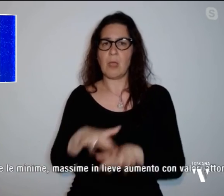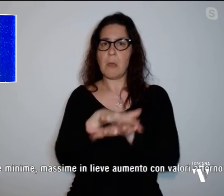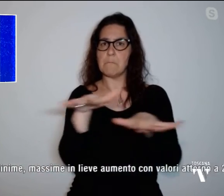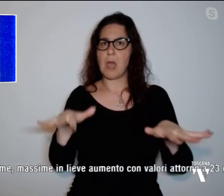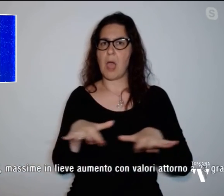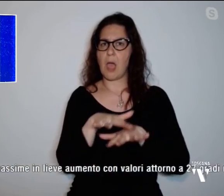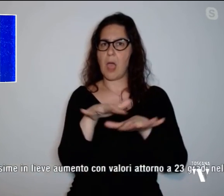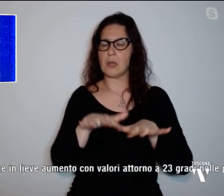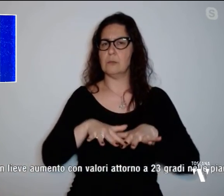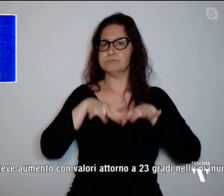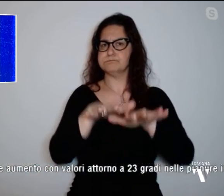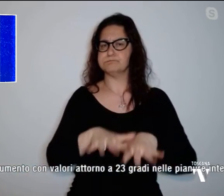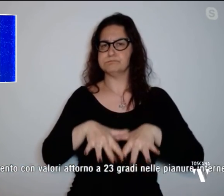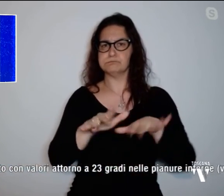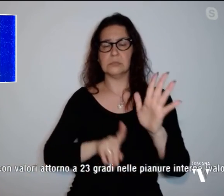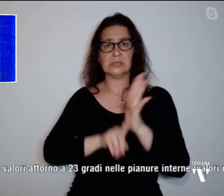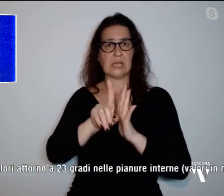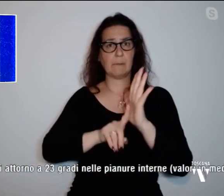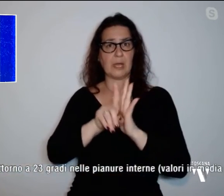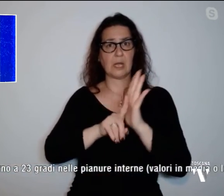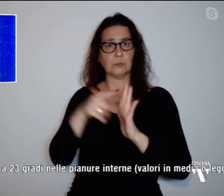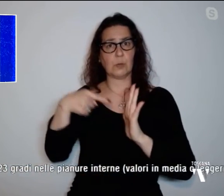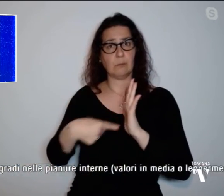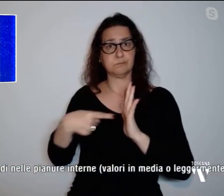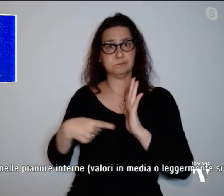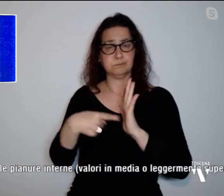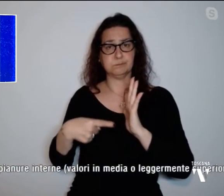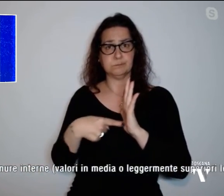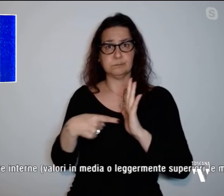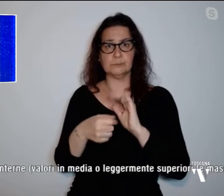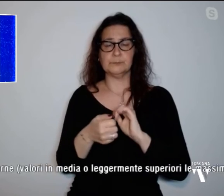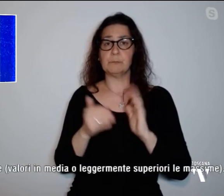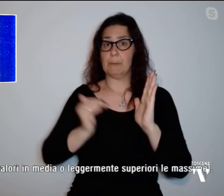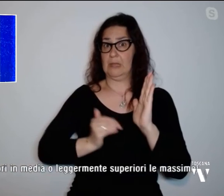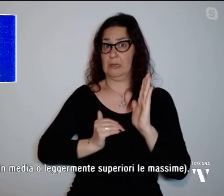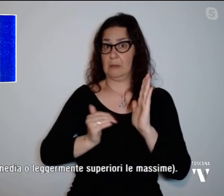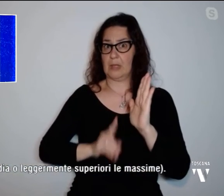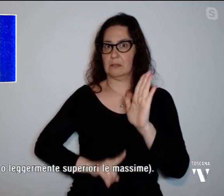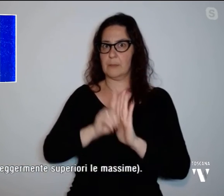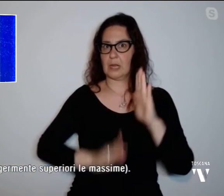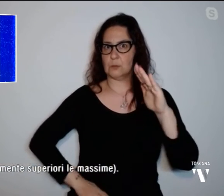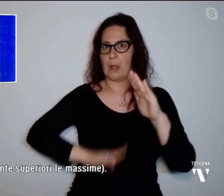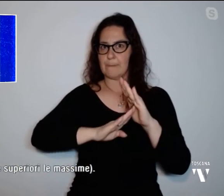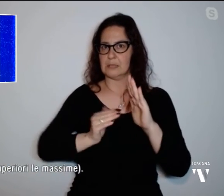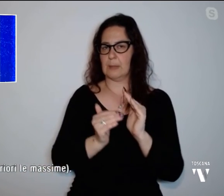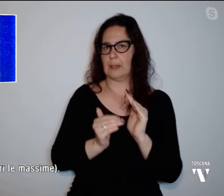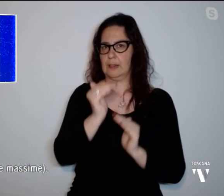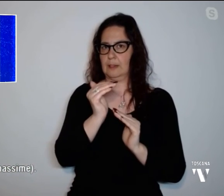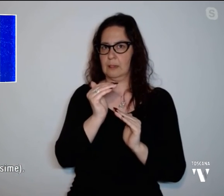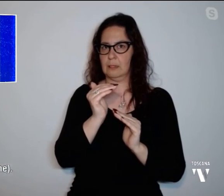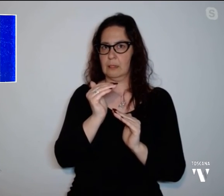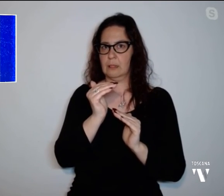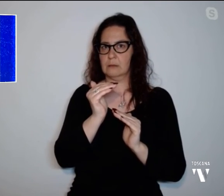mossi, temperature pressoché stazionarie, le minime, massime in lieve aumento con valori